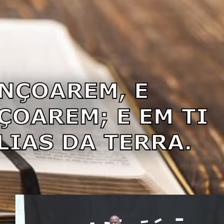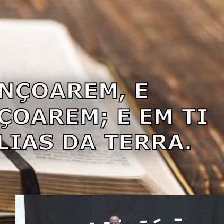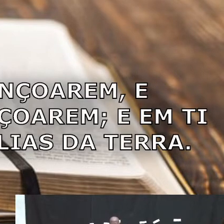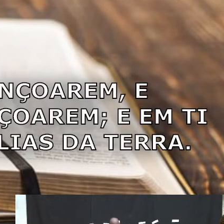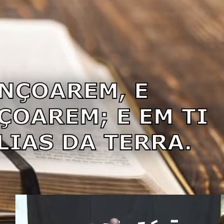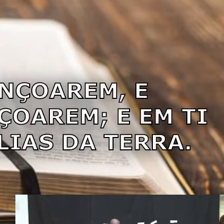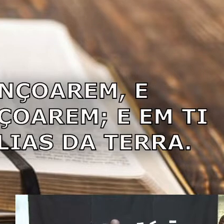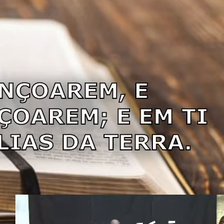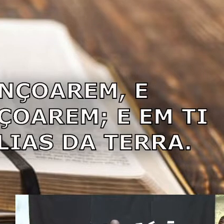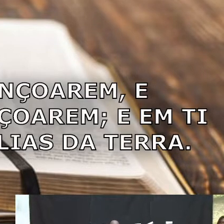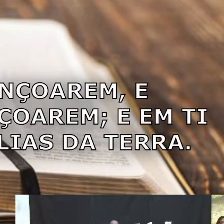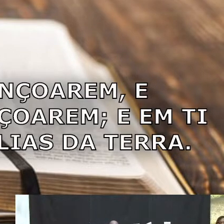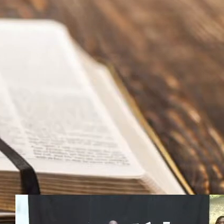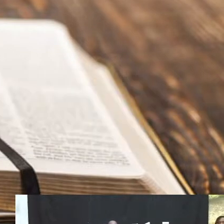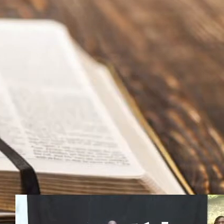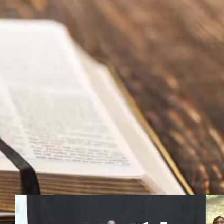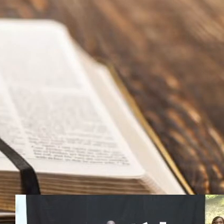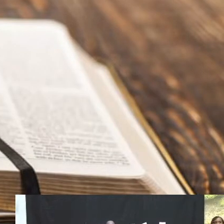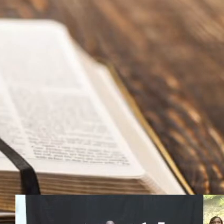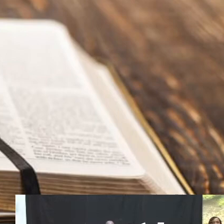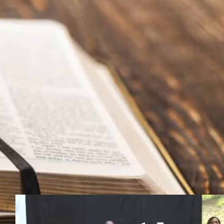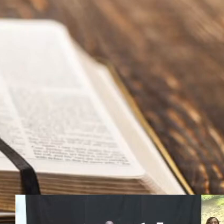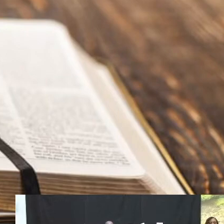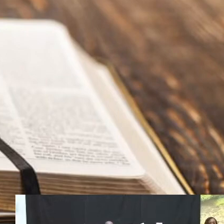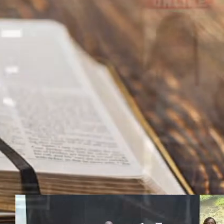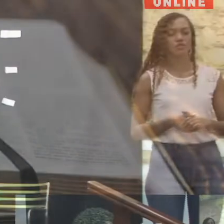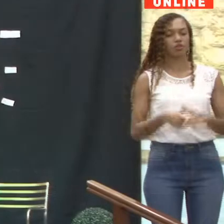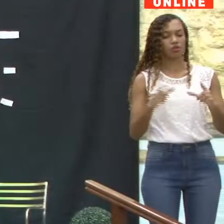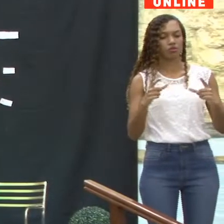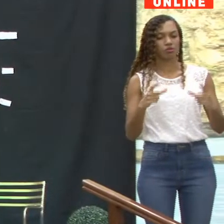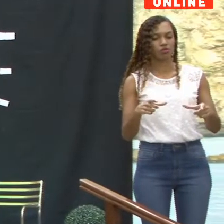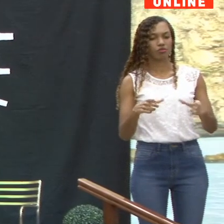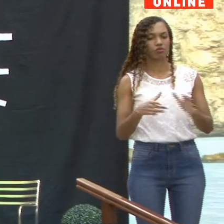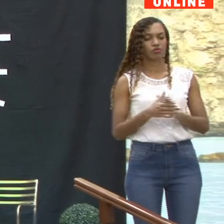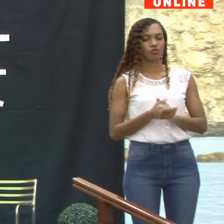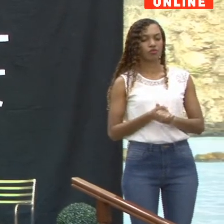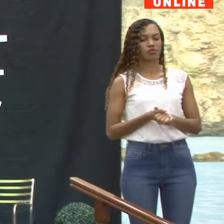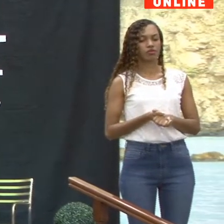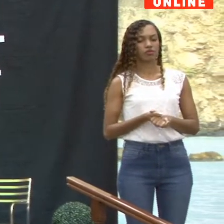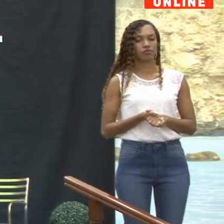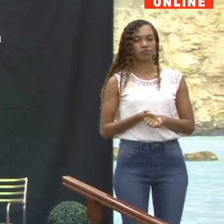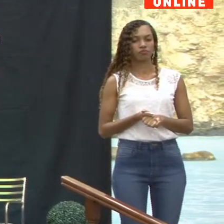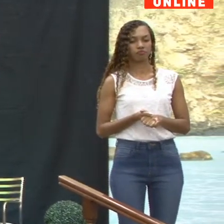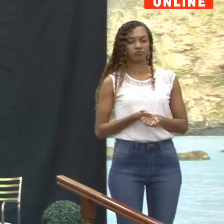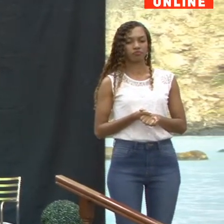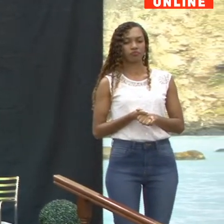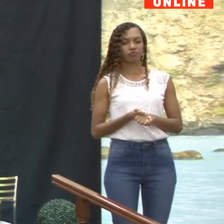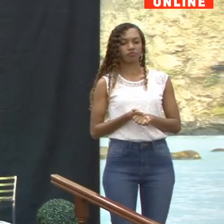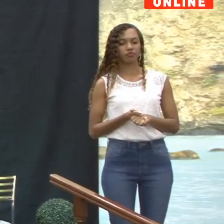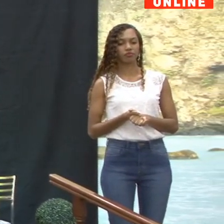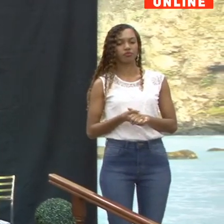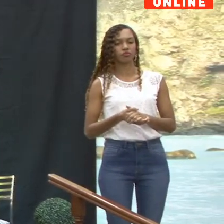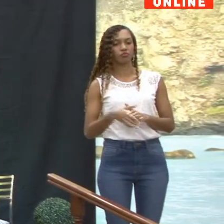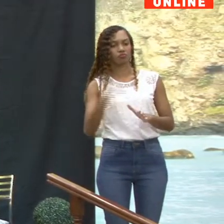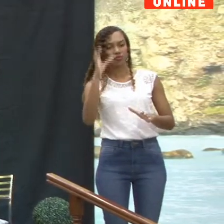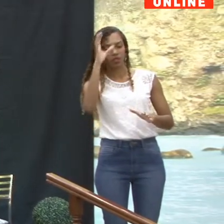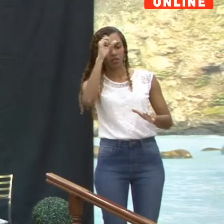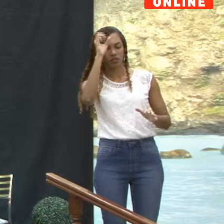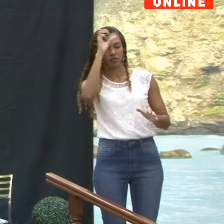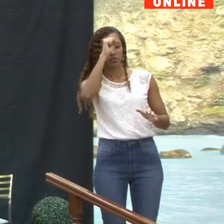primeiras palavras. É onde nos é dado o conhecimento